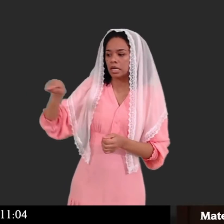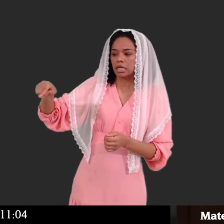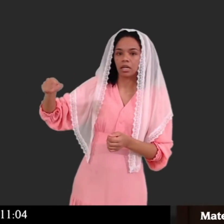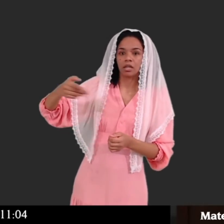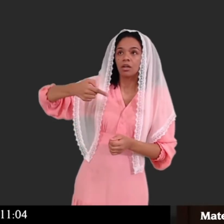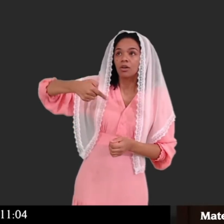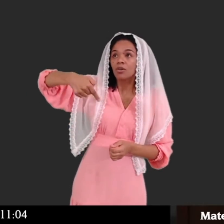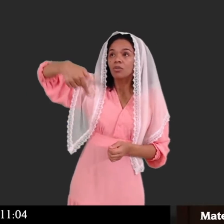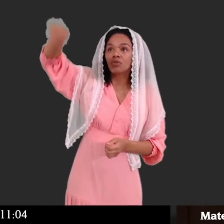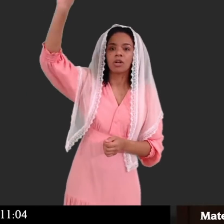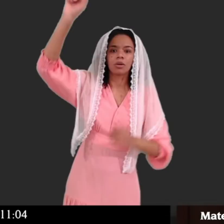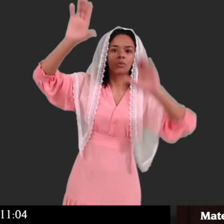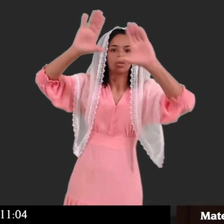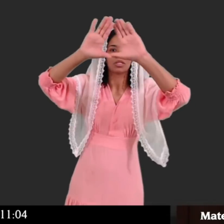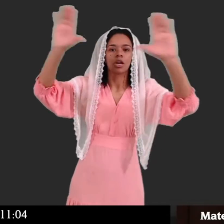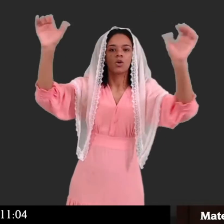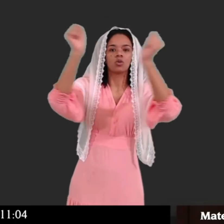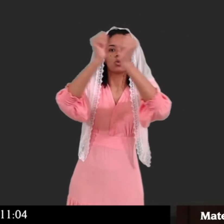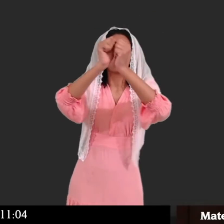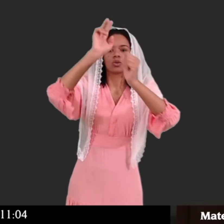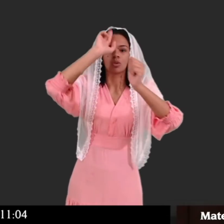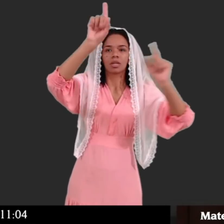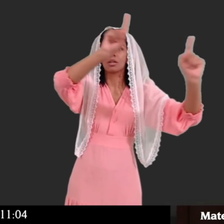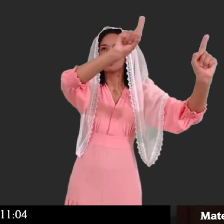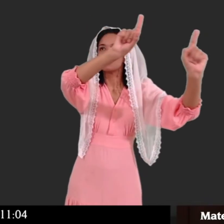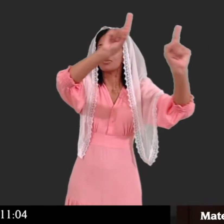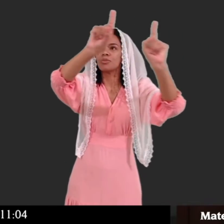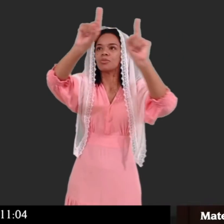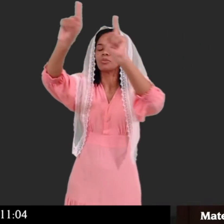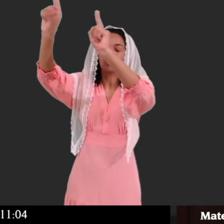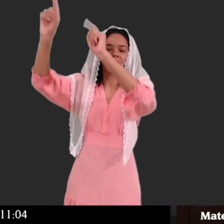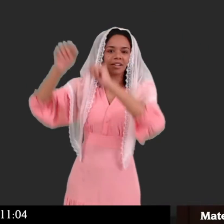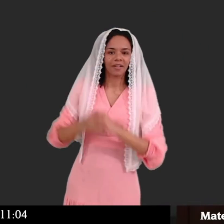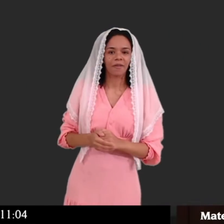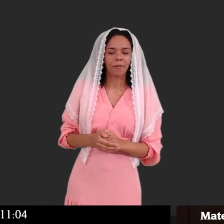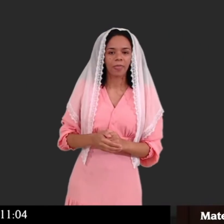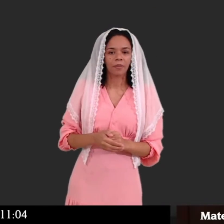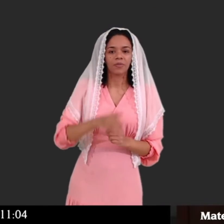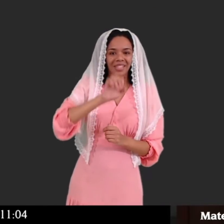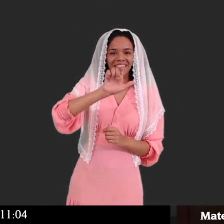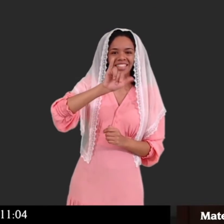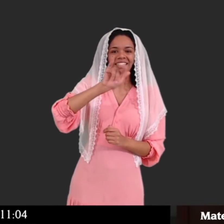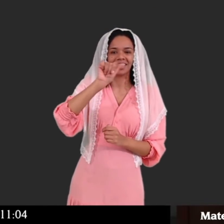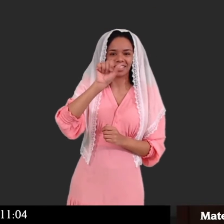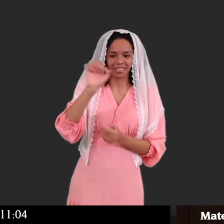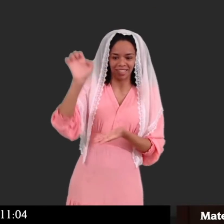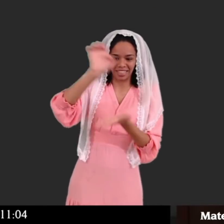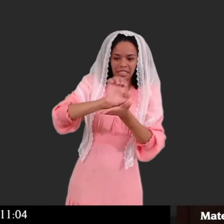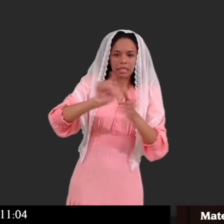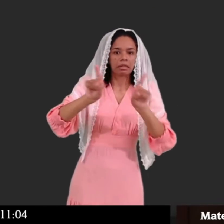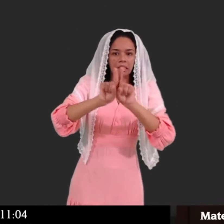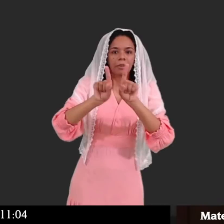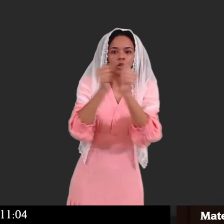ele andou com o Senhor. Elias também andou com o Senhor. Ele tinha uma segurança no Senhor tão viva,